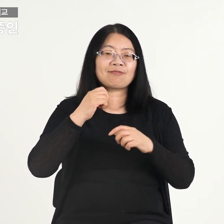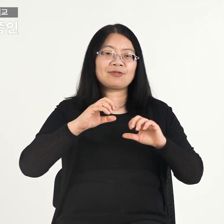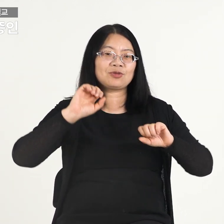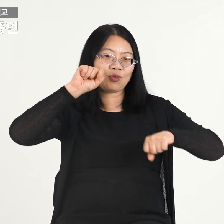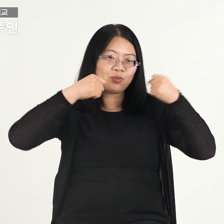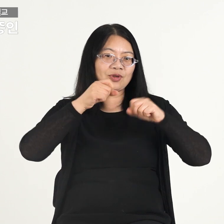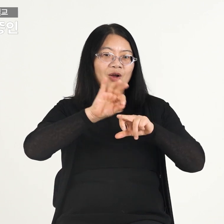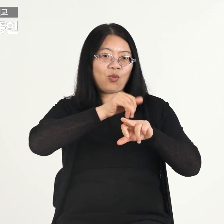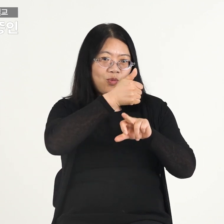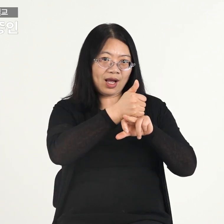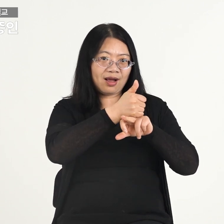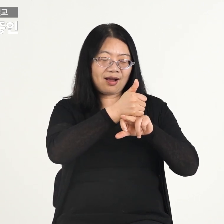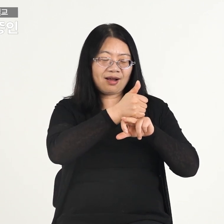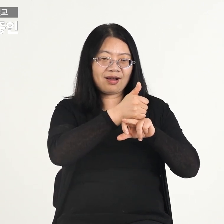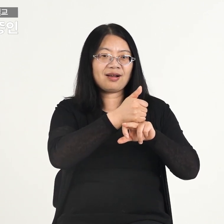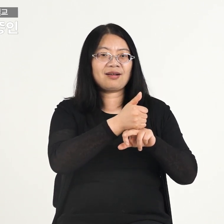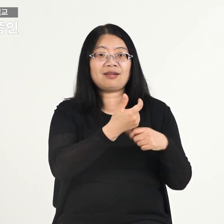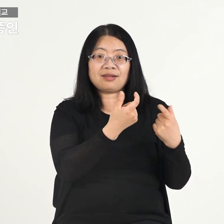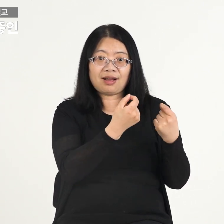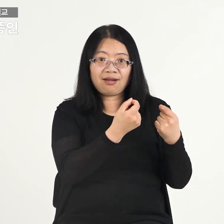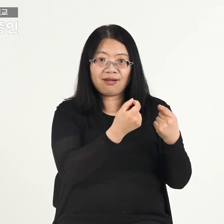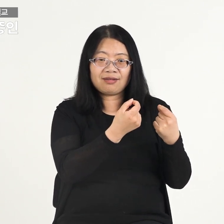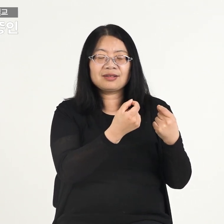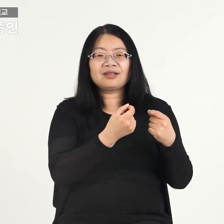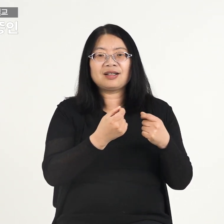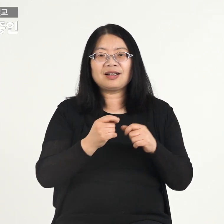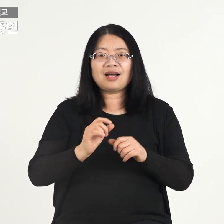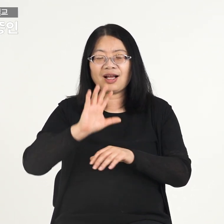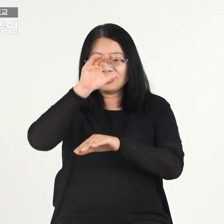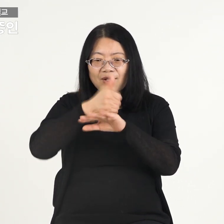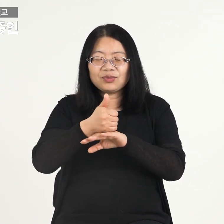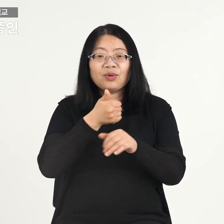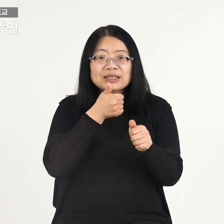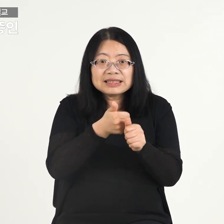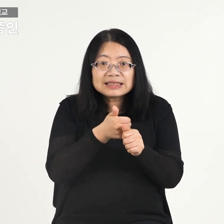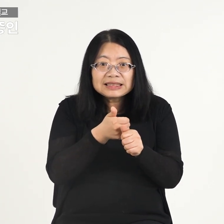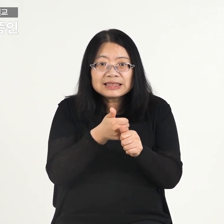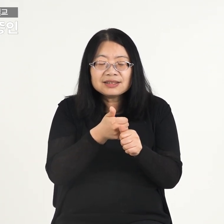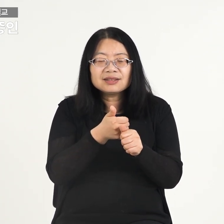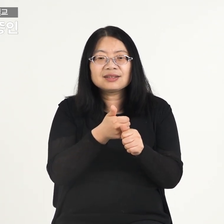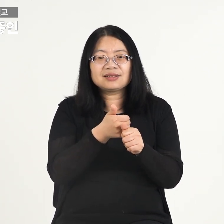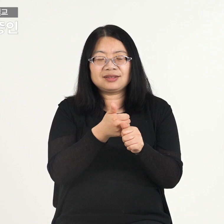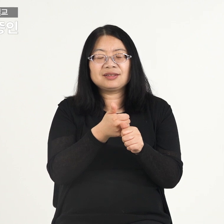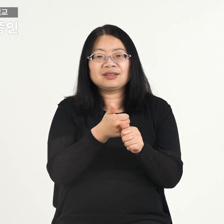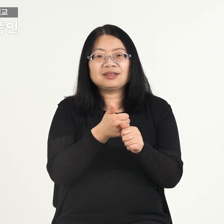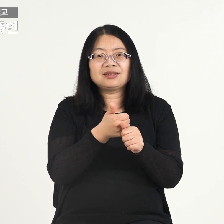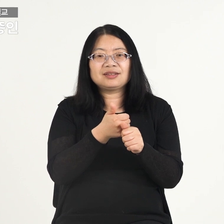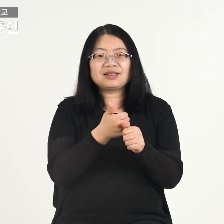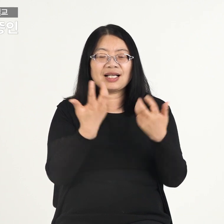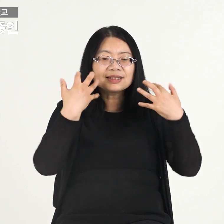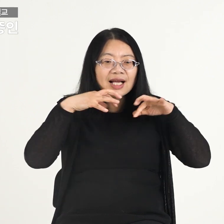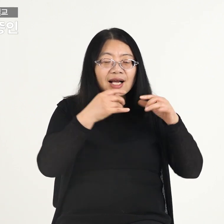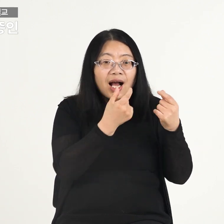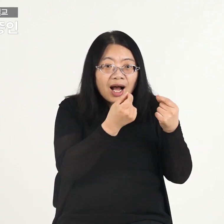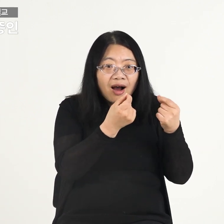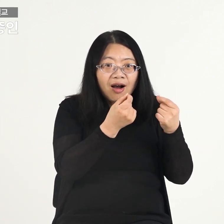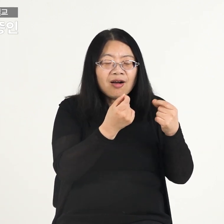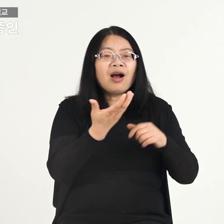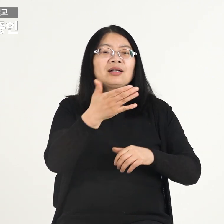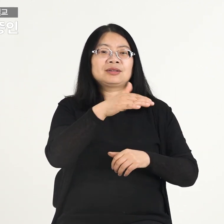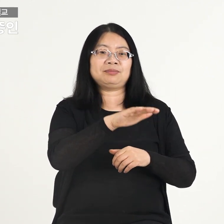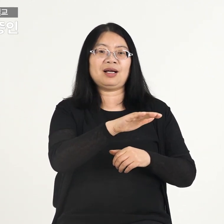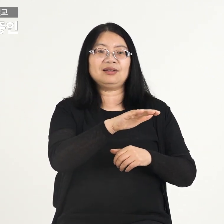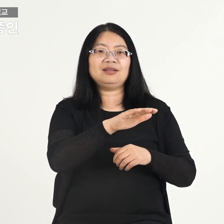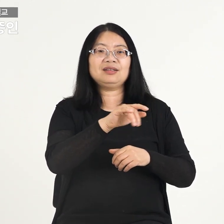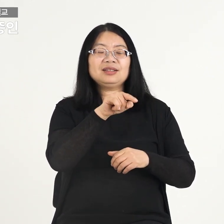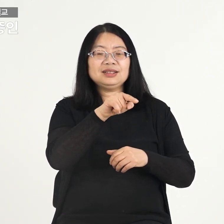그 최종적 승리에 대해서 어떻게 그 승리가 가져다 지게 되는가?